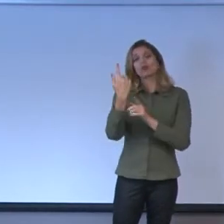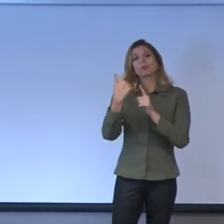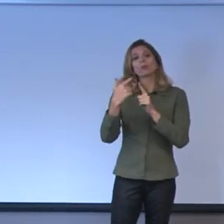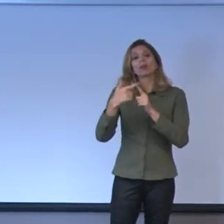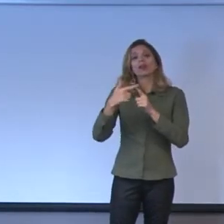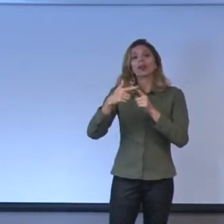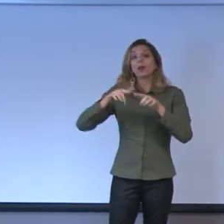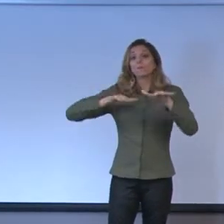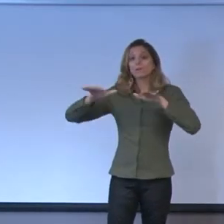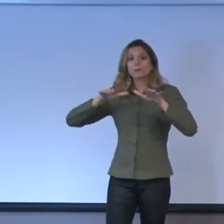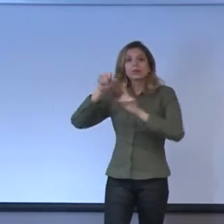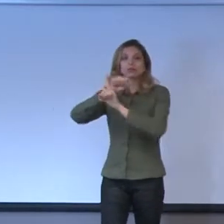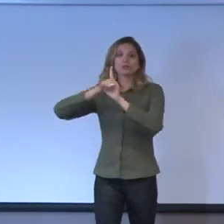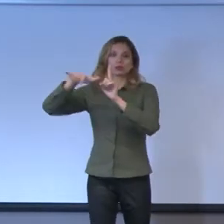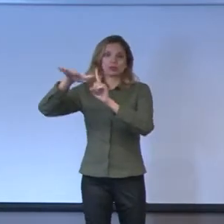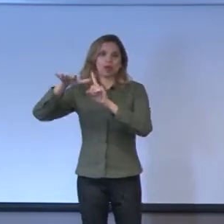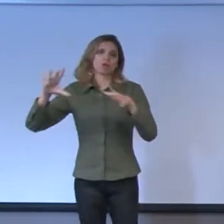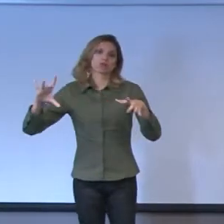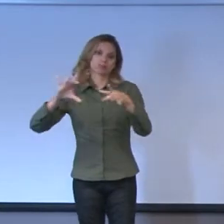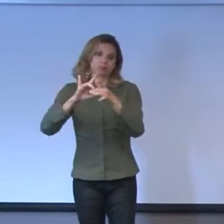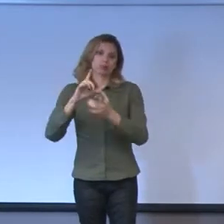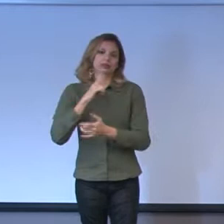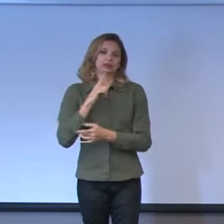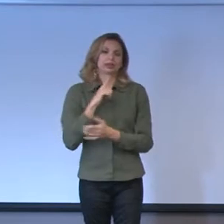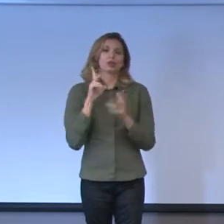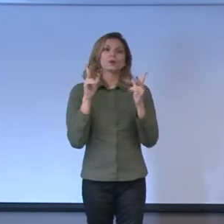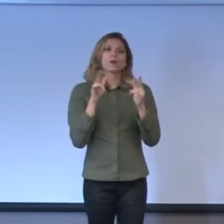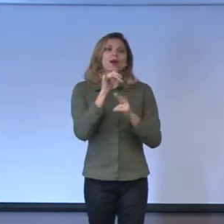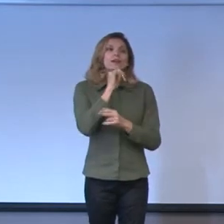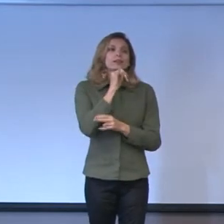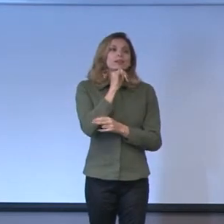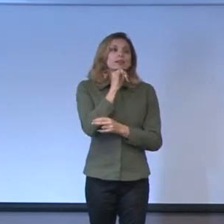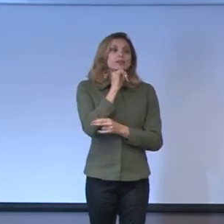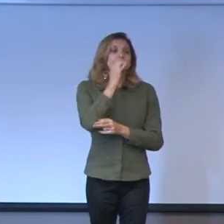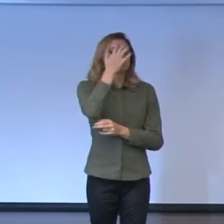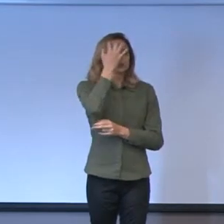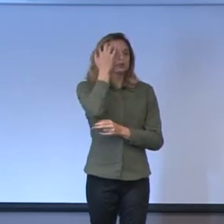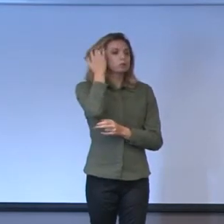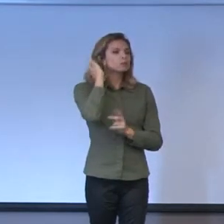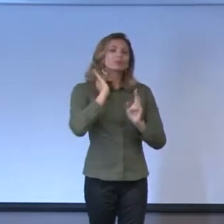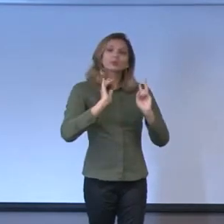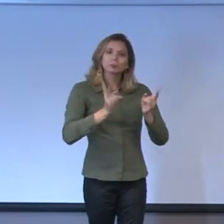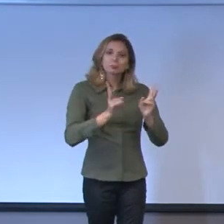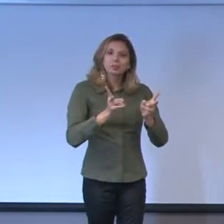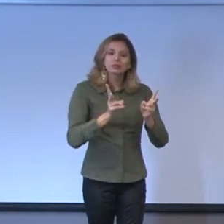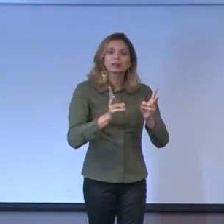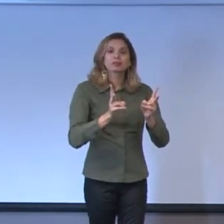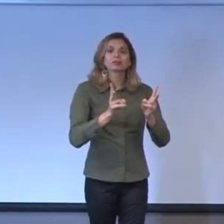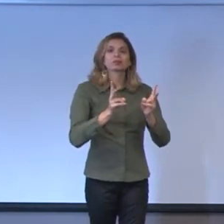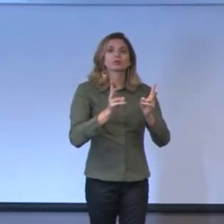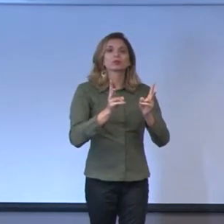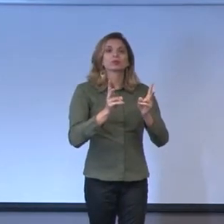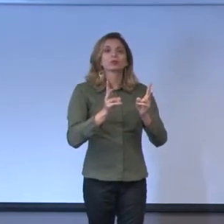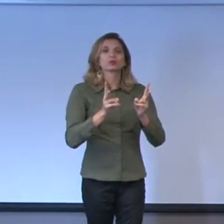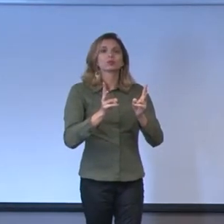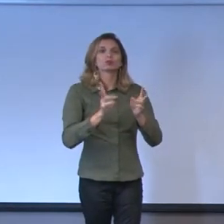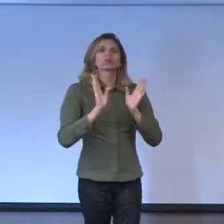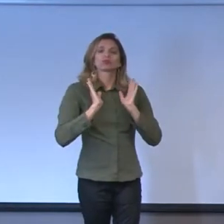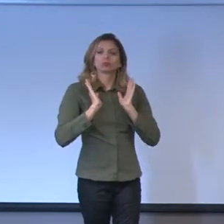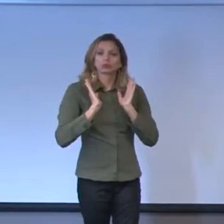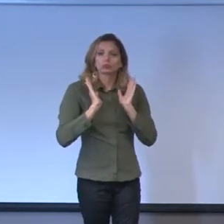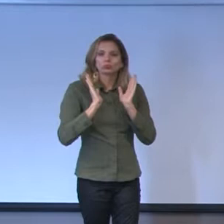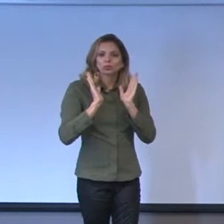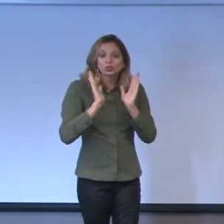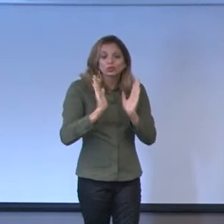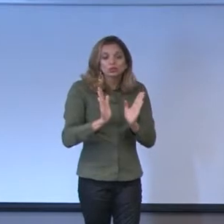Né? Esse é um segmento, como o Jário falou, que além de ter sido colocado